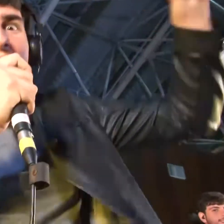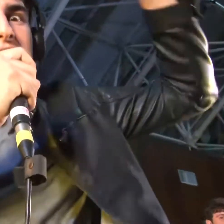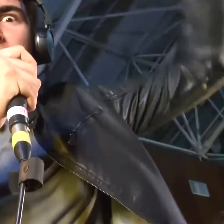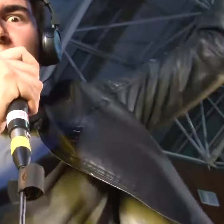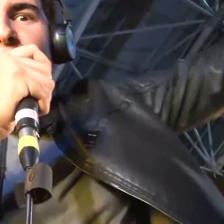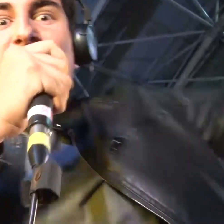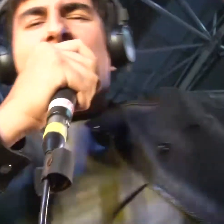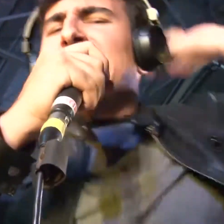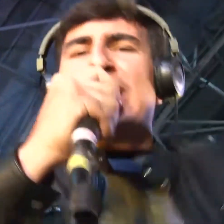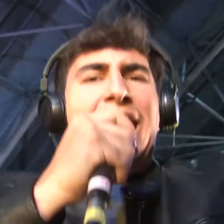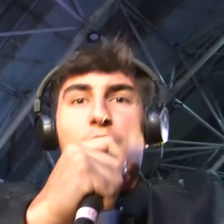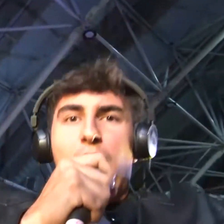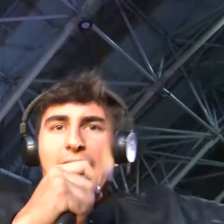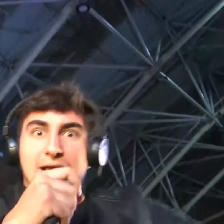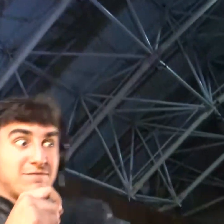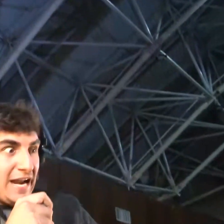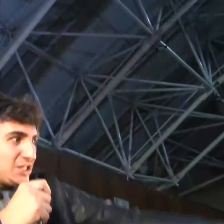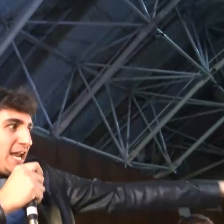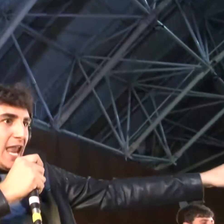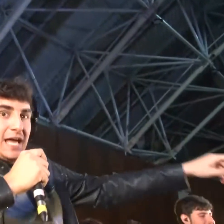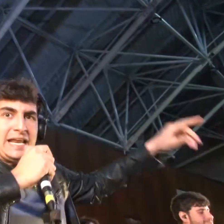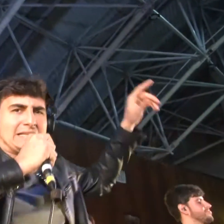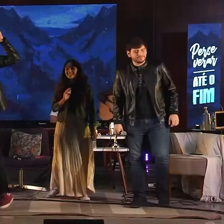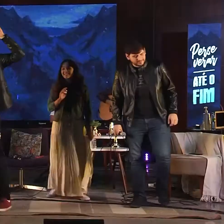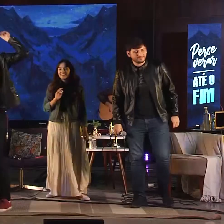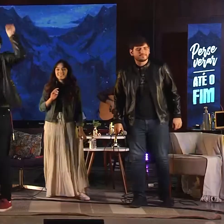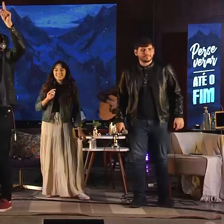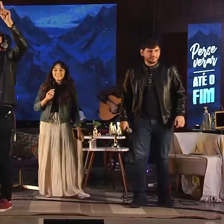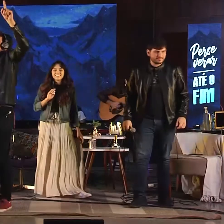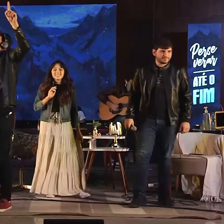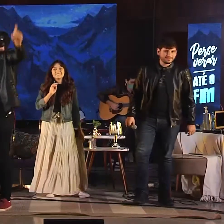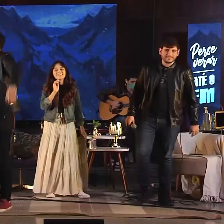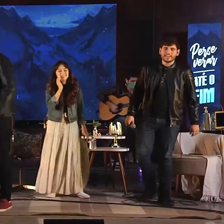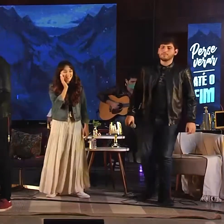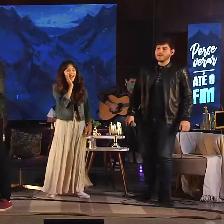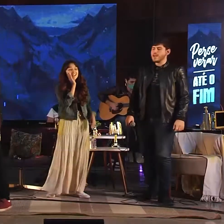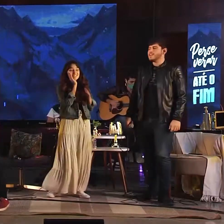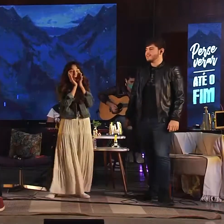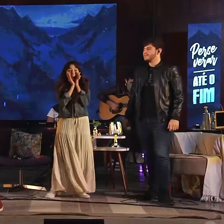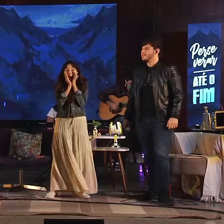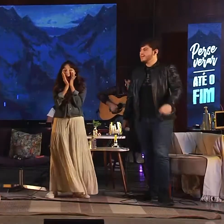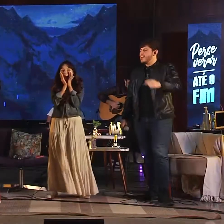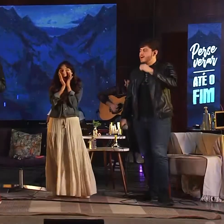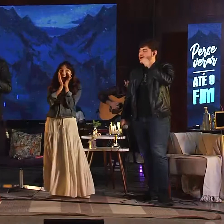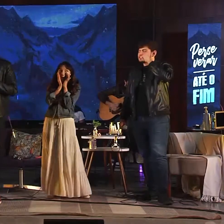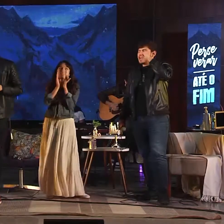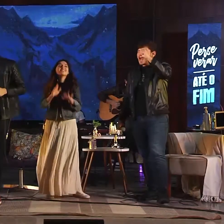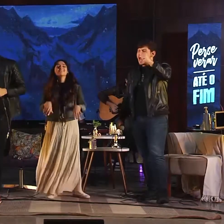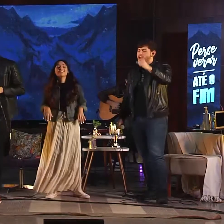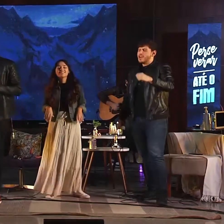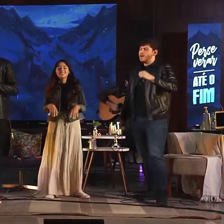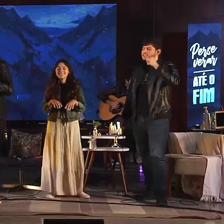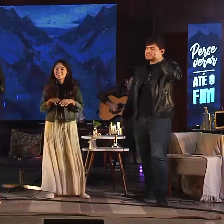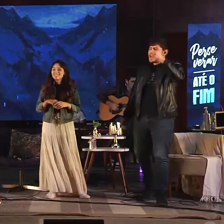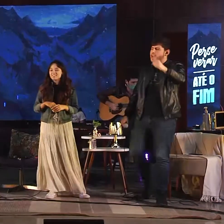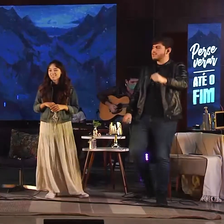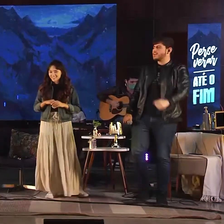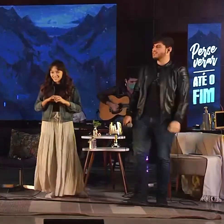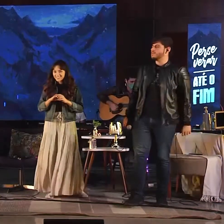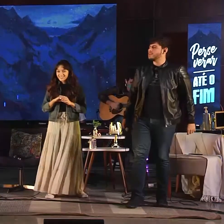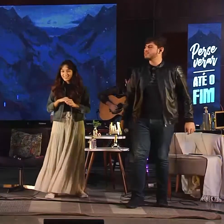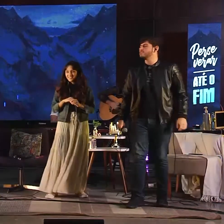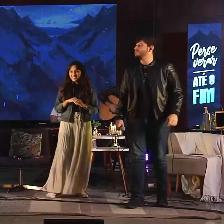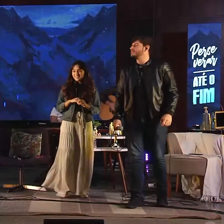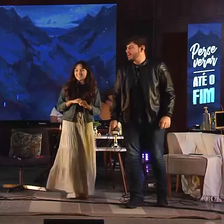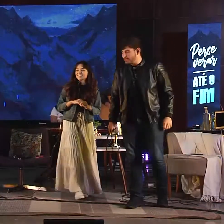Achei um grande amigo! Vai lá na janela agora! Vai na janela, grita! Achei! Achei! Achei um